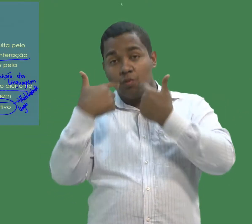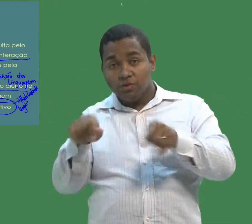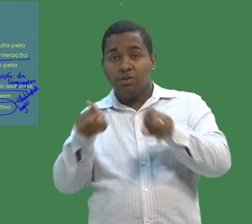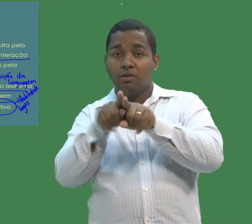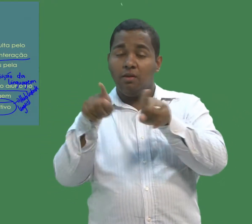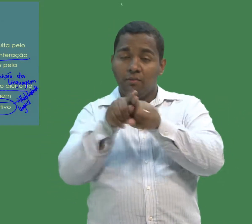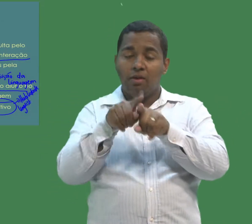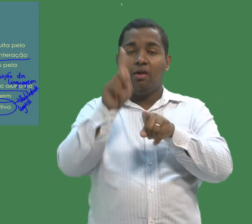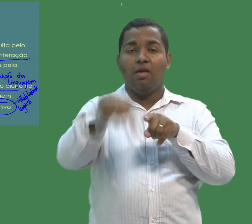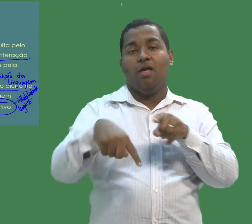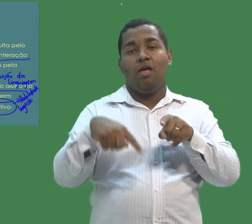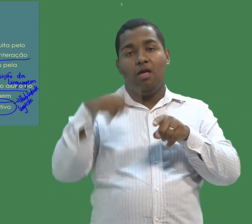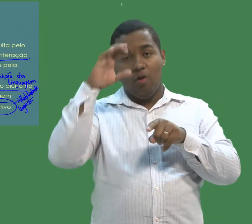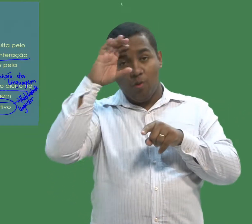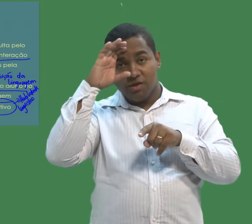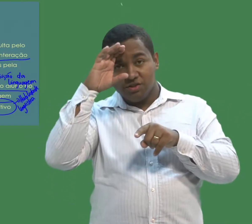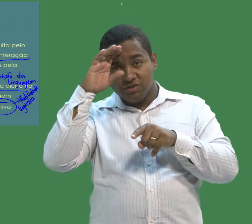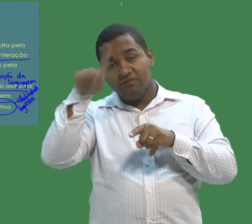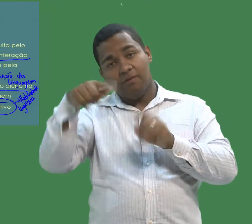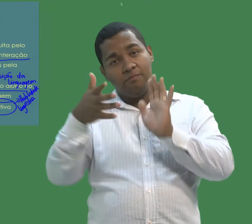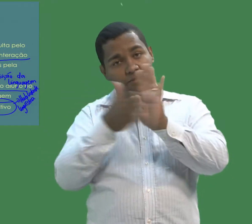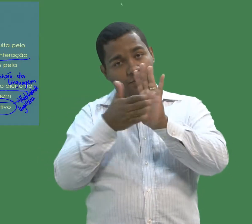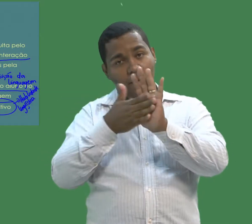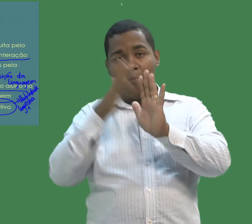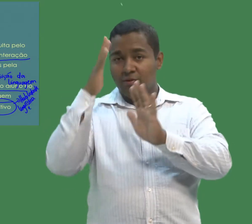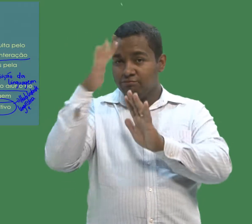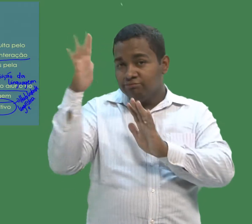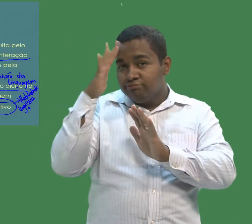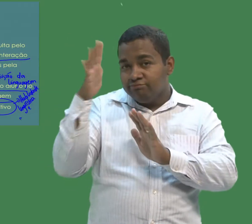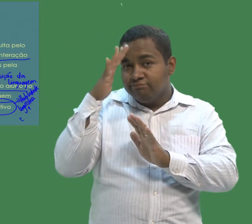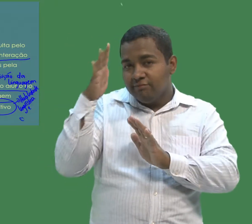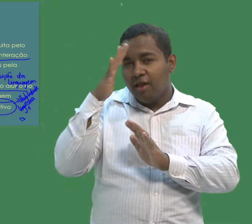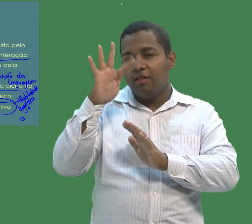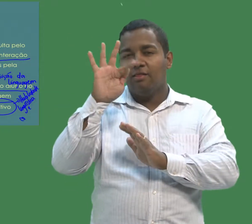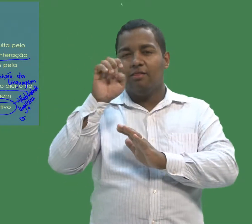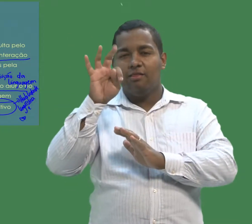habilidade cognitiva, conforme propõe a teoria.